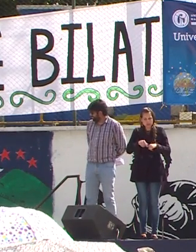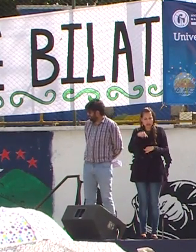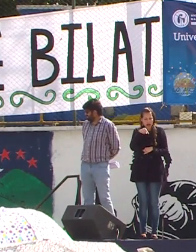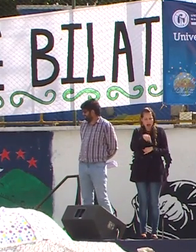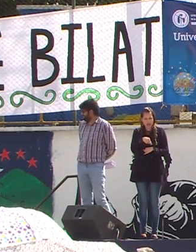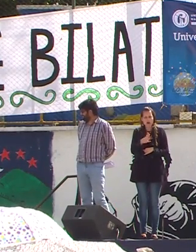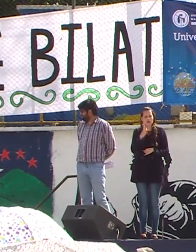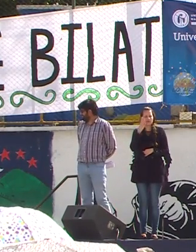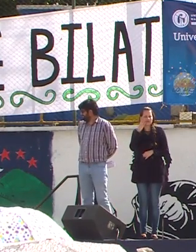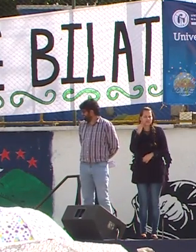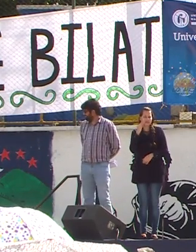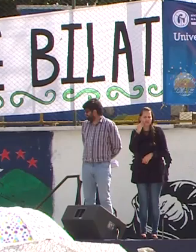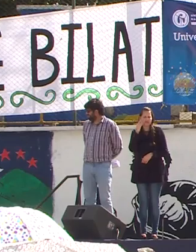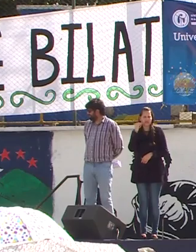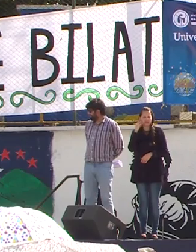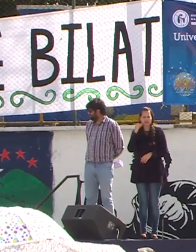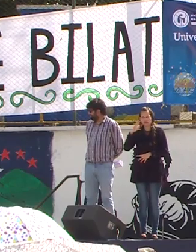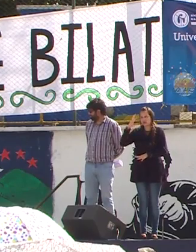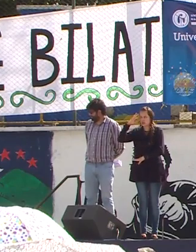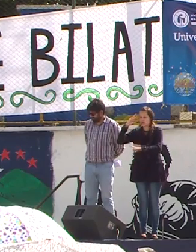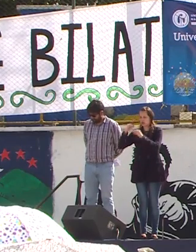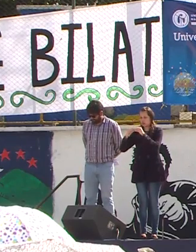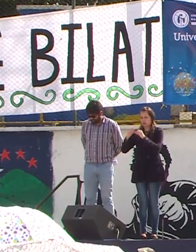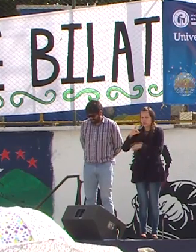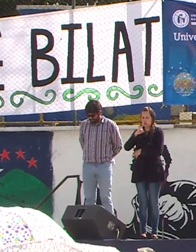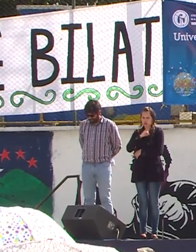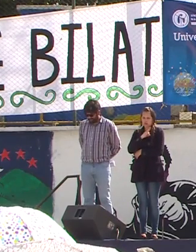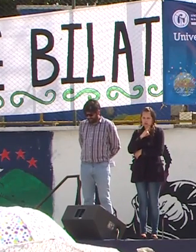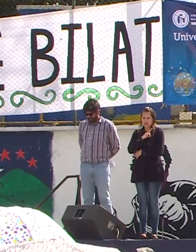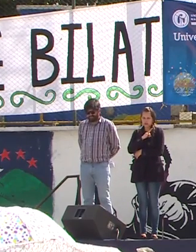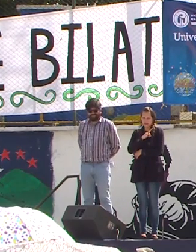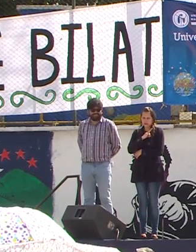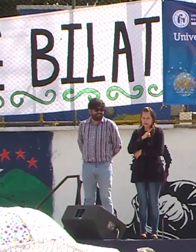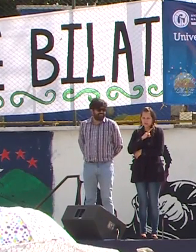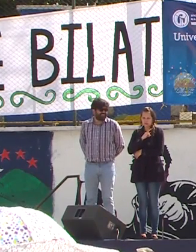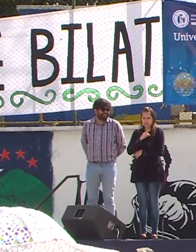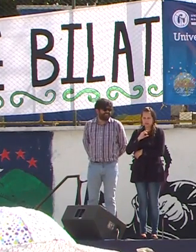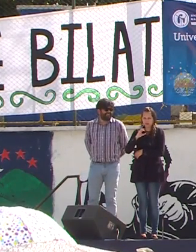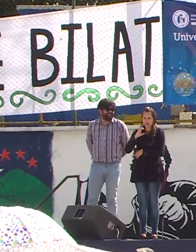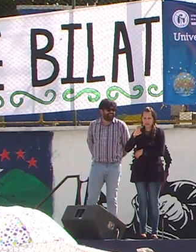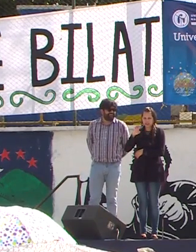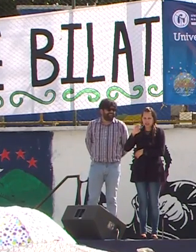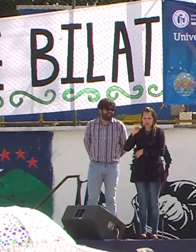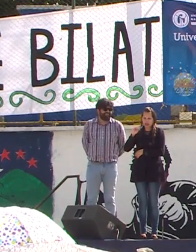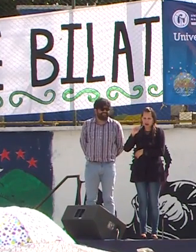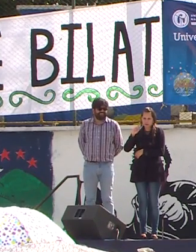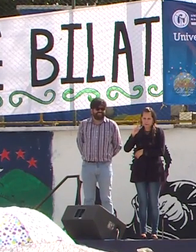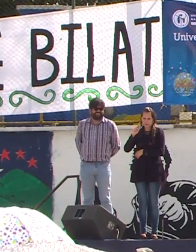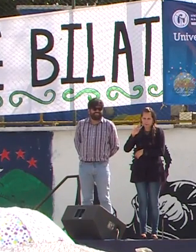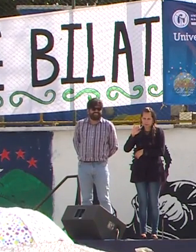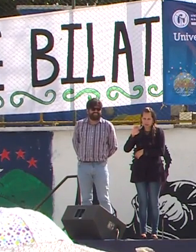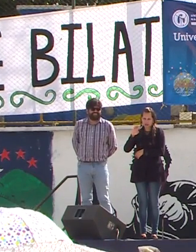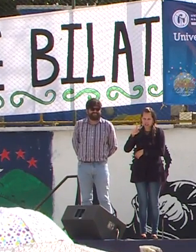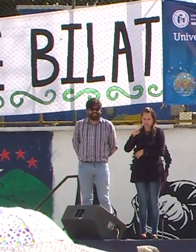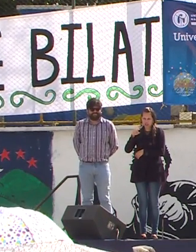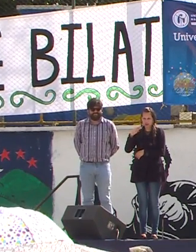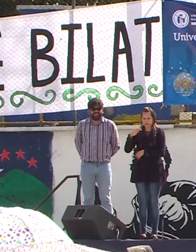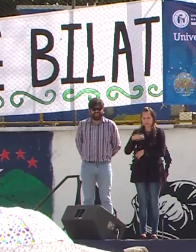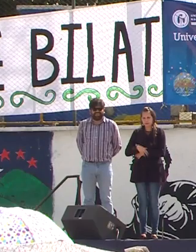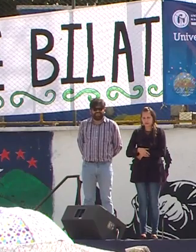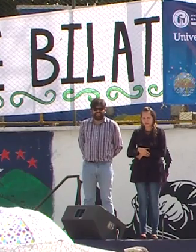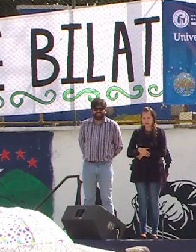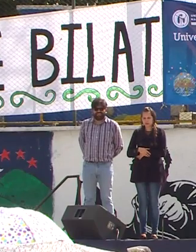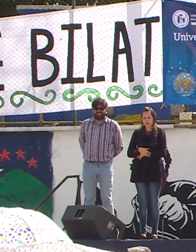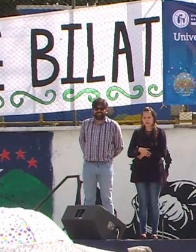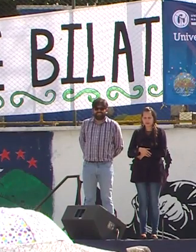De su experiencia, en convenio con la Universidad de Cambridge, saldrá una oferta más amplia para la formación